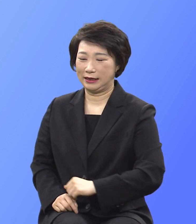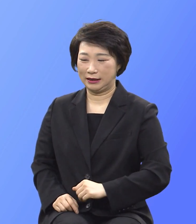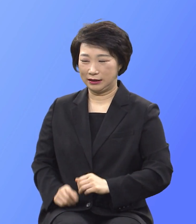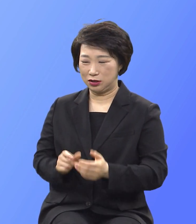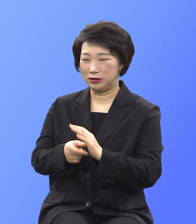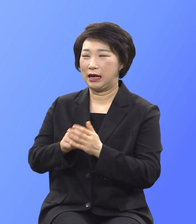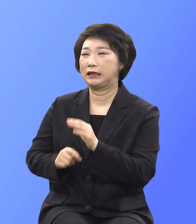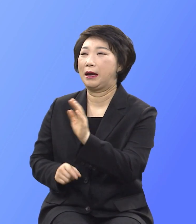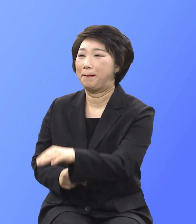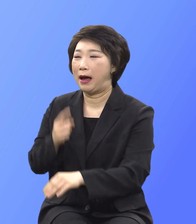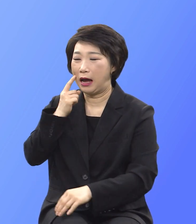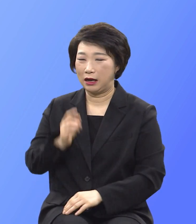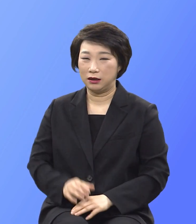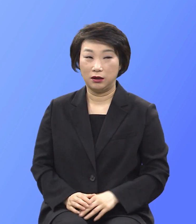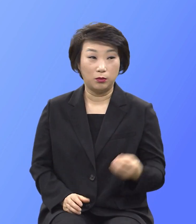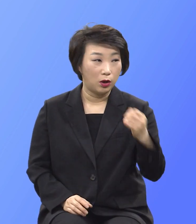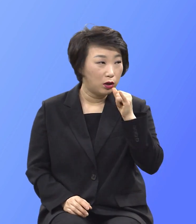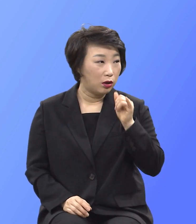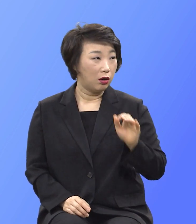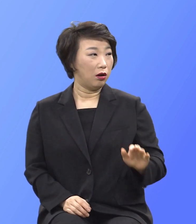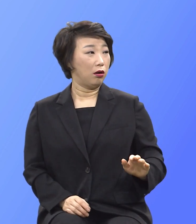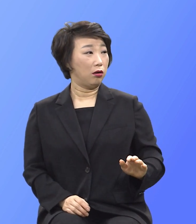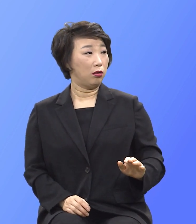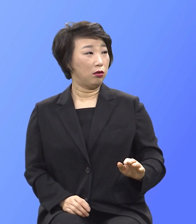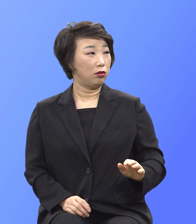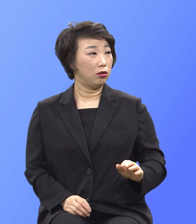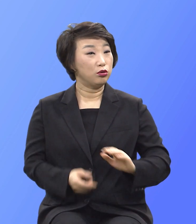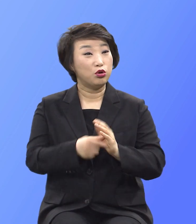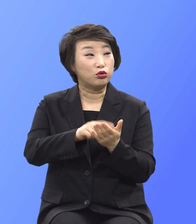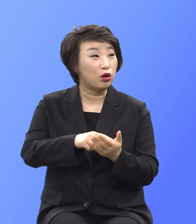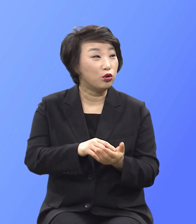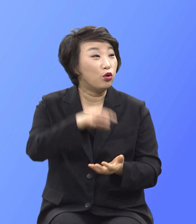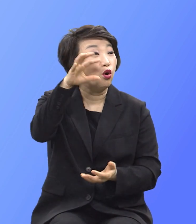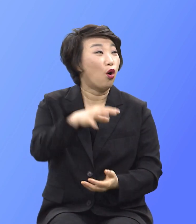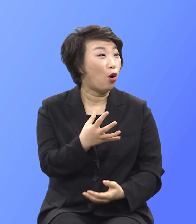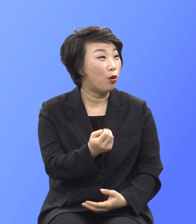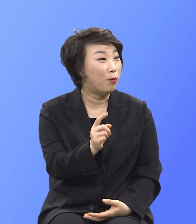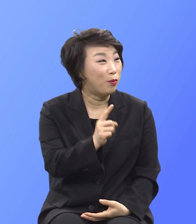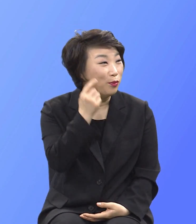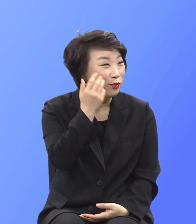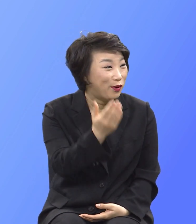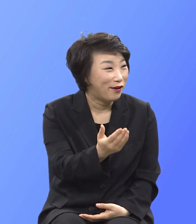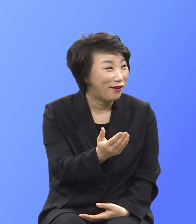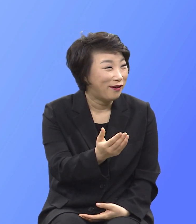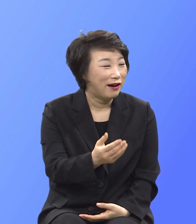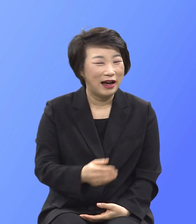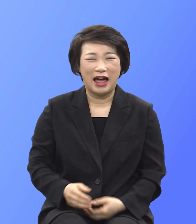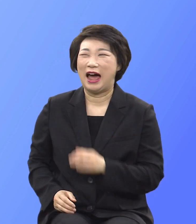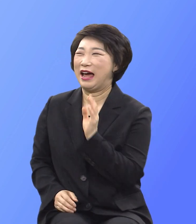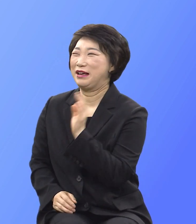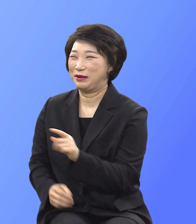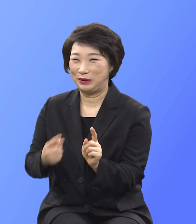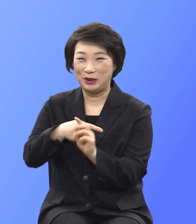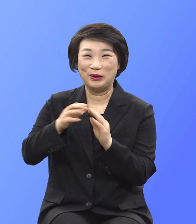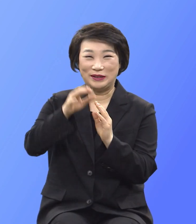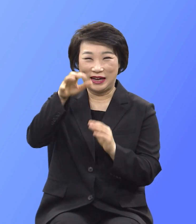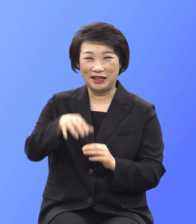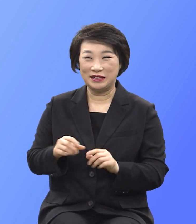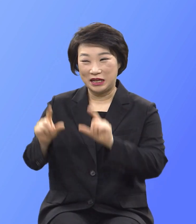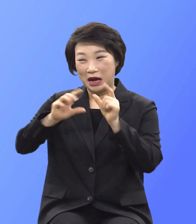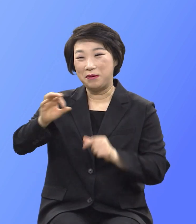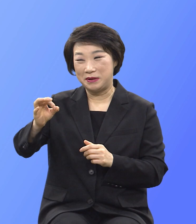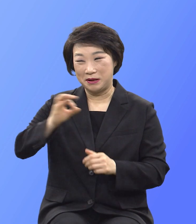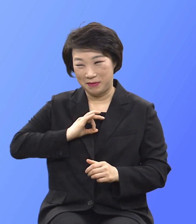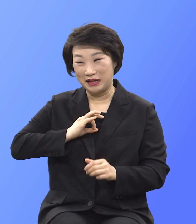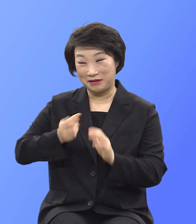해. 적당히. 어느 정도가 적당입니까? 교회에서 말이요